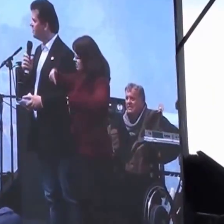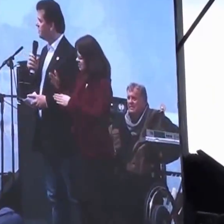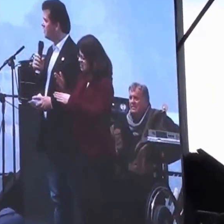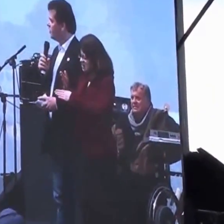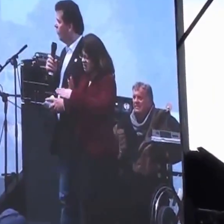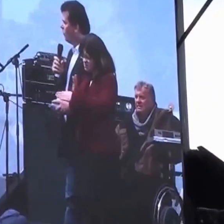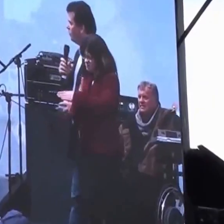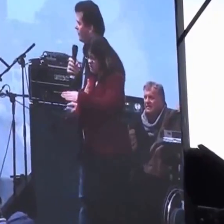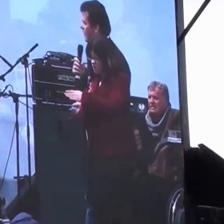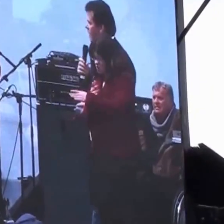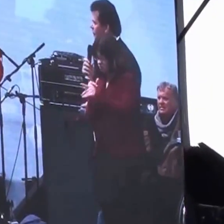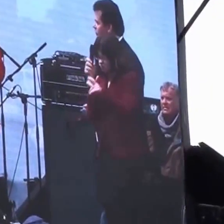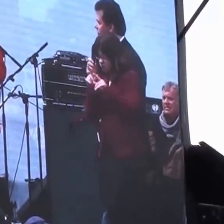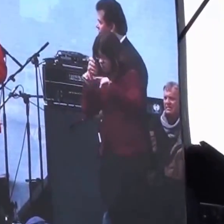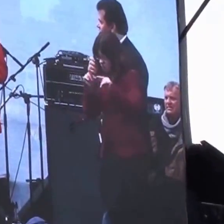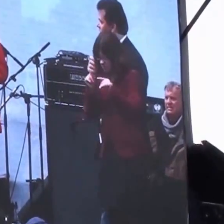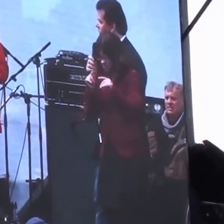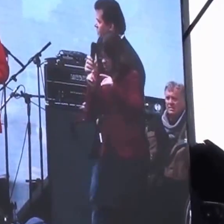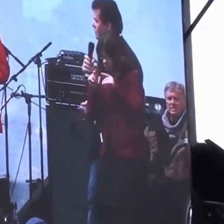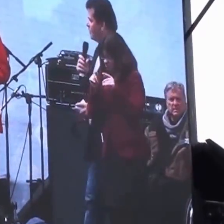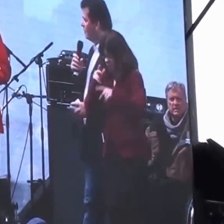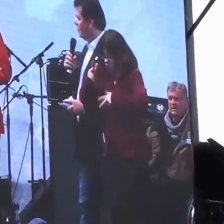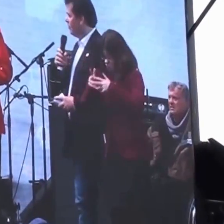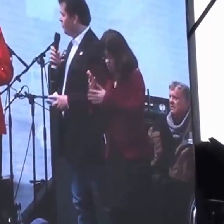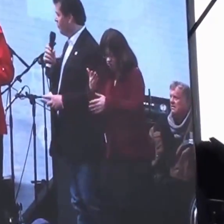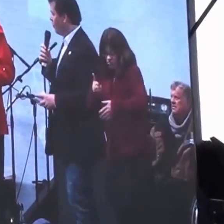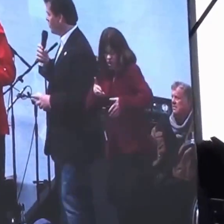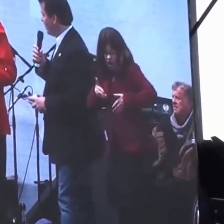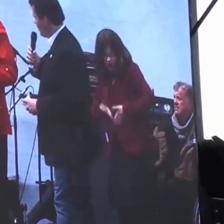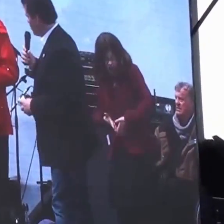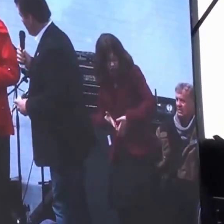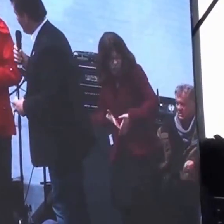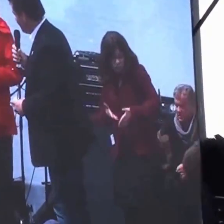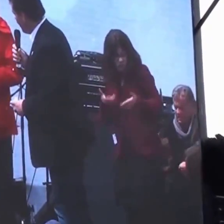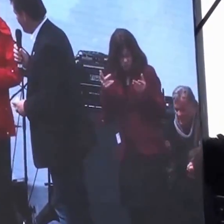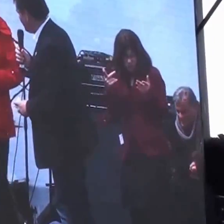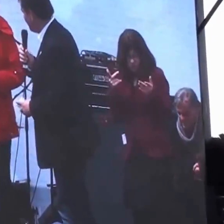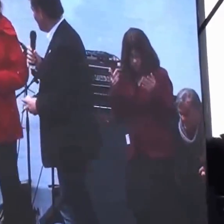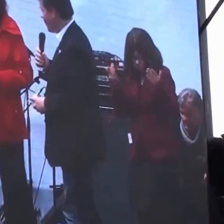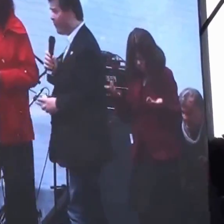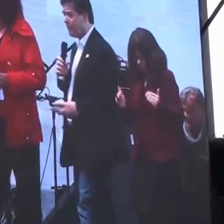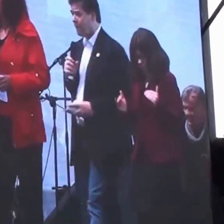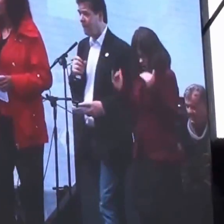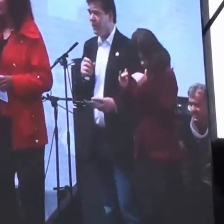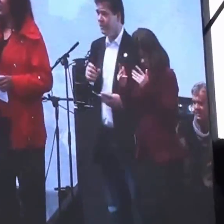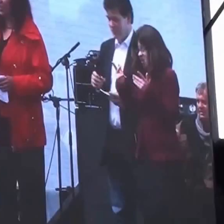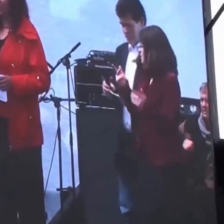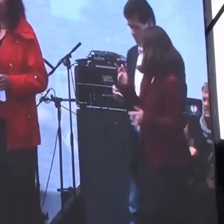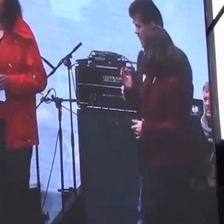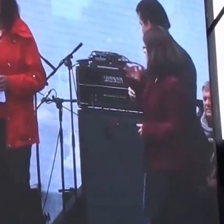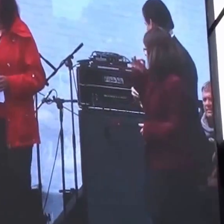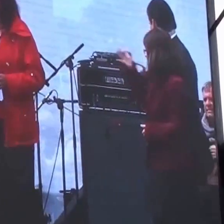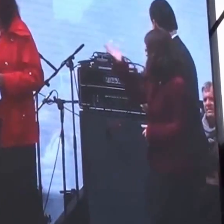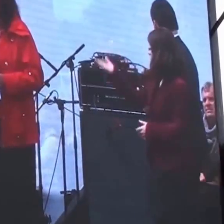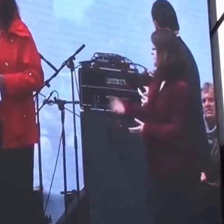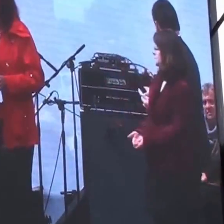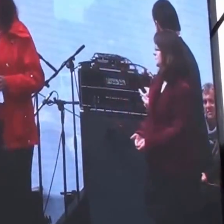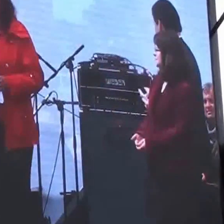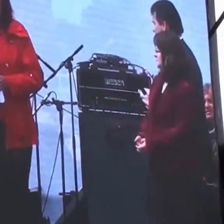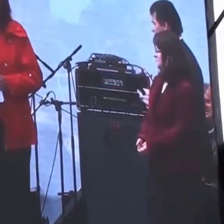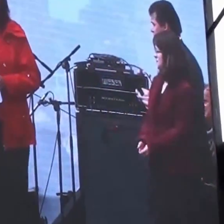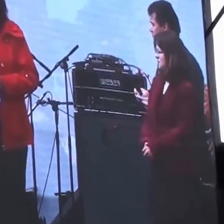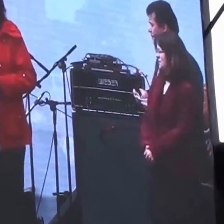ein Armutsrisiko und wenn ja, finden Sie das gerecht? Und ich würde vorschlagen, Herr Schummer, fängt mal an. Derzeit ist es so,